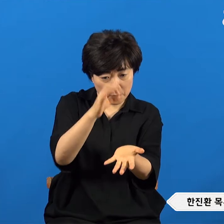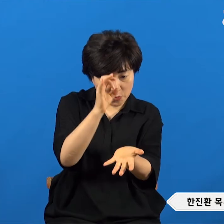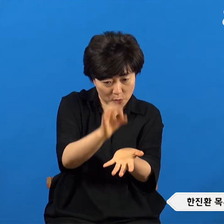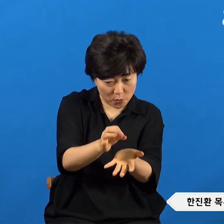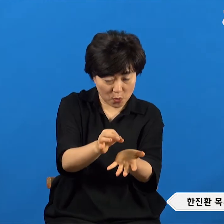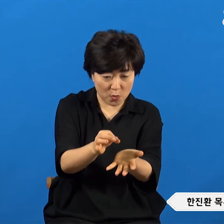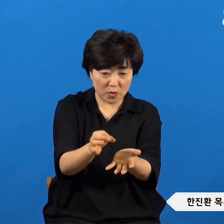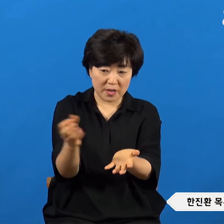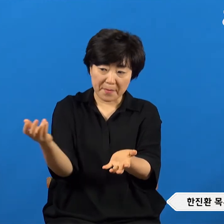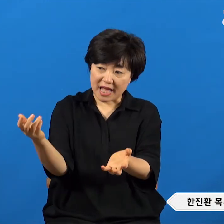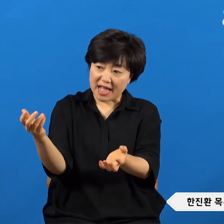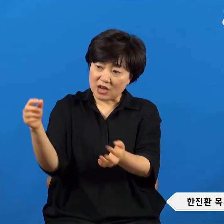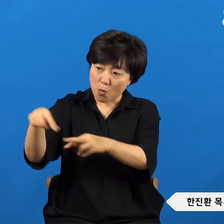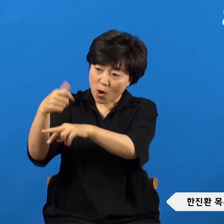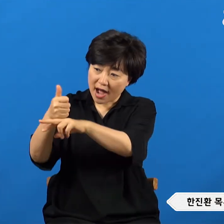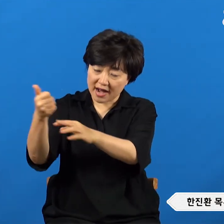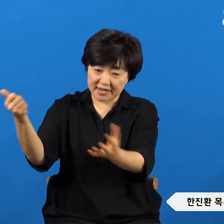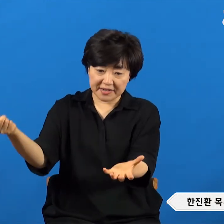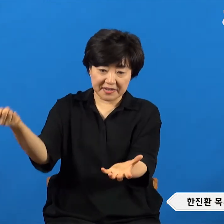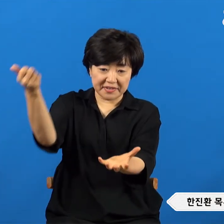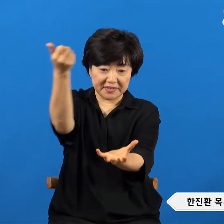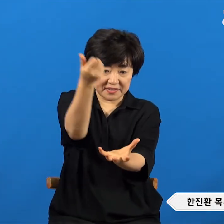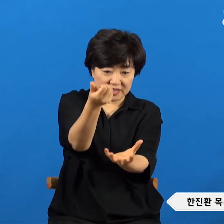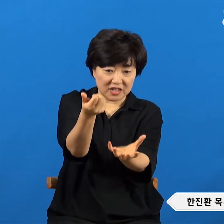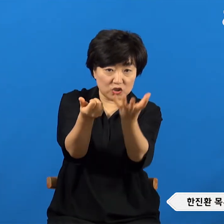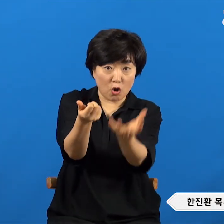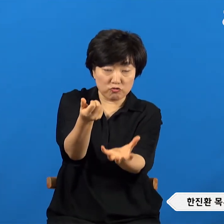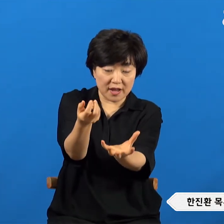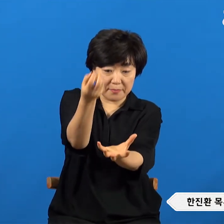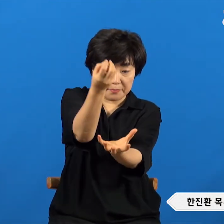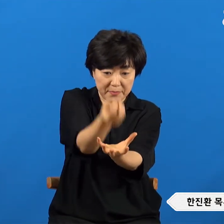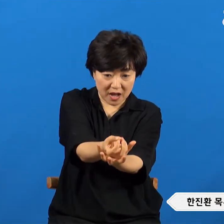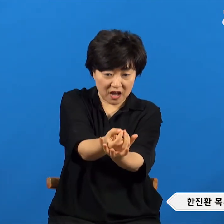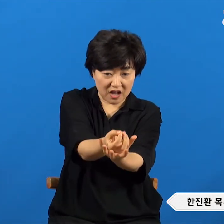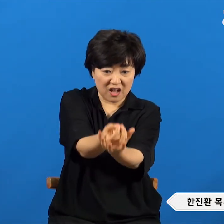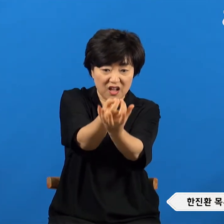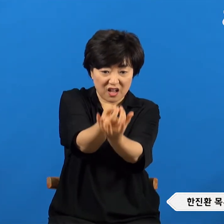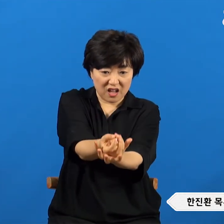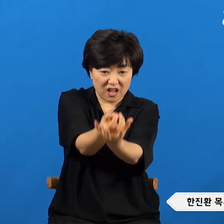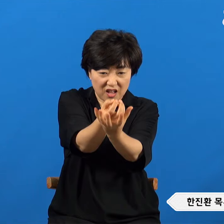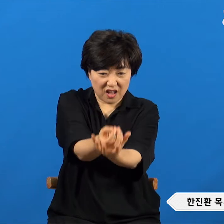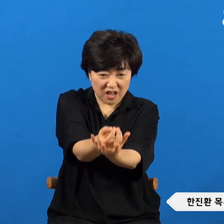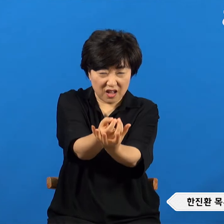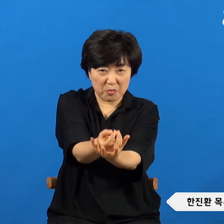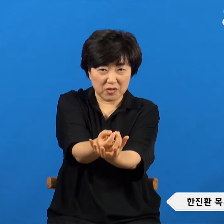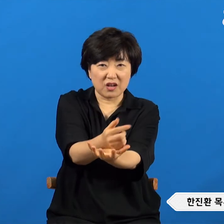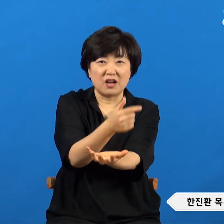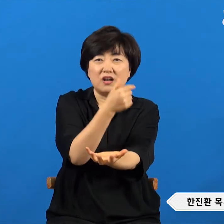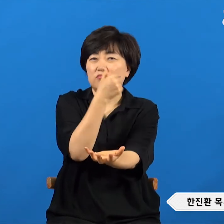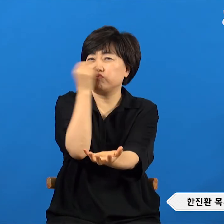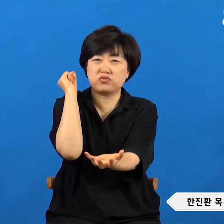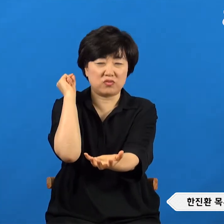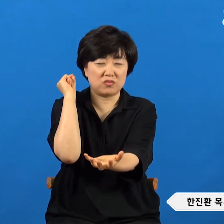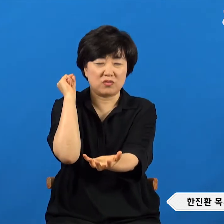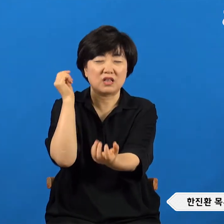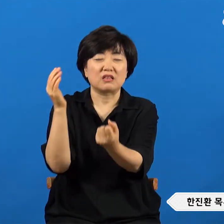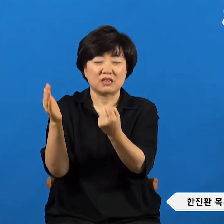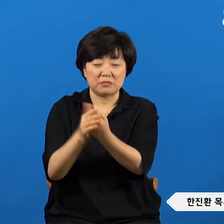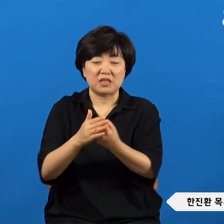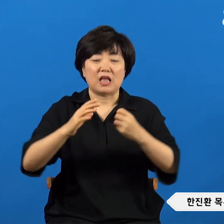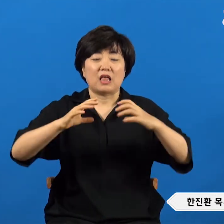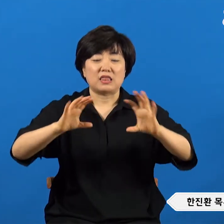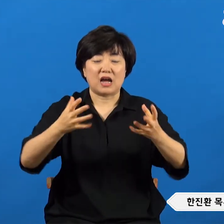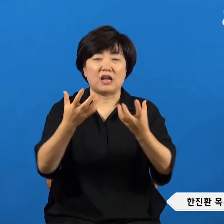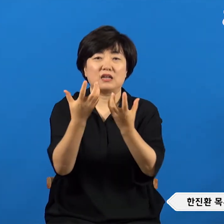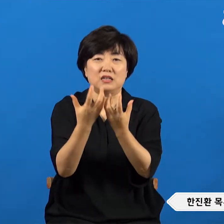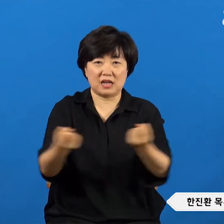저울에 달아보니 함량 미달이었다 하는 말입니다. 그래서 그의 나라를 나누어서